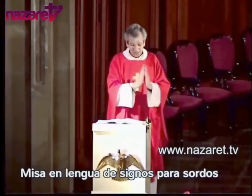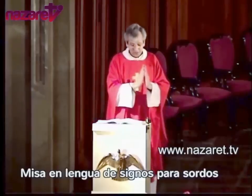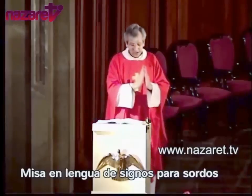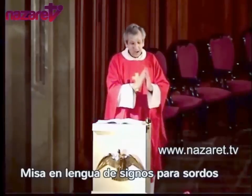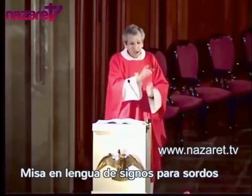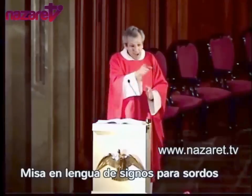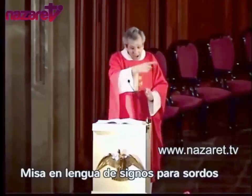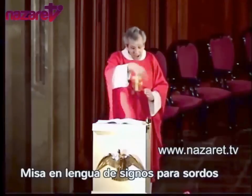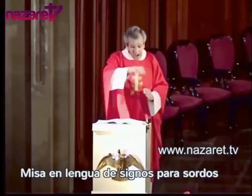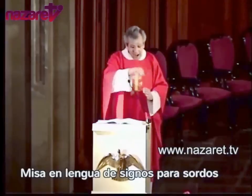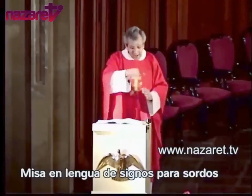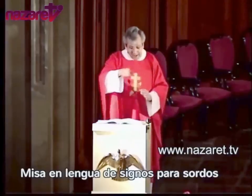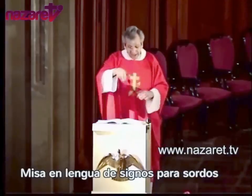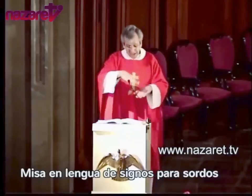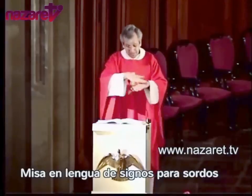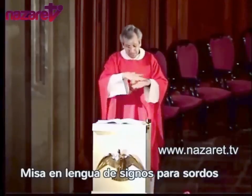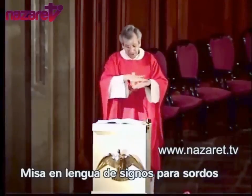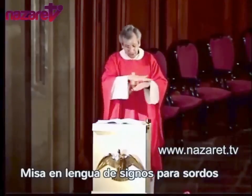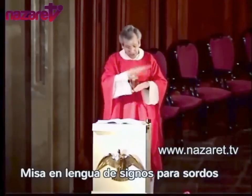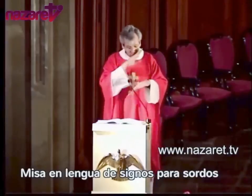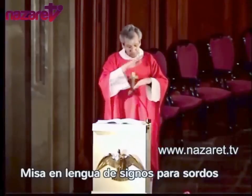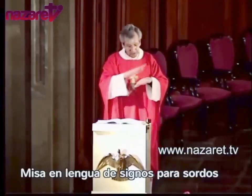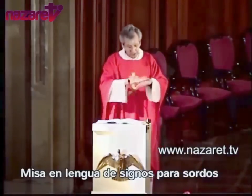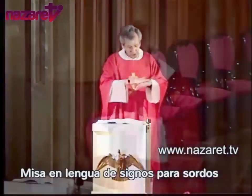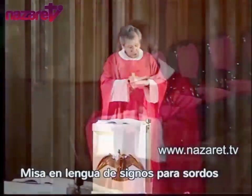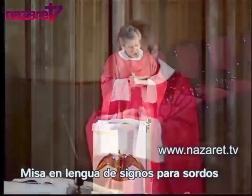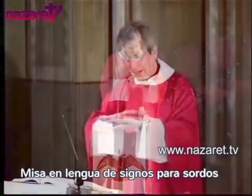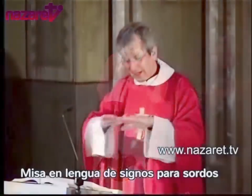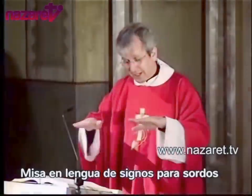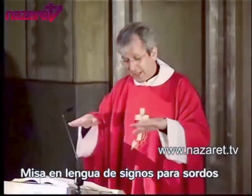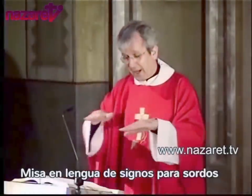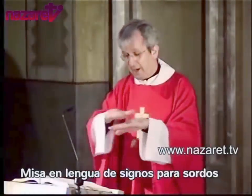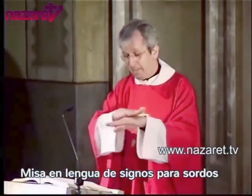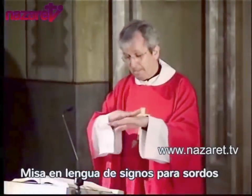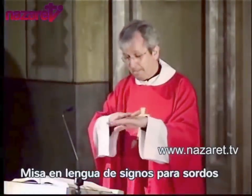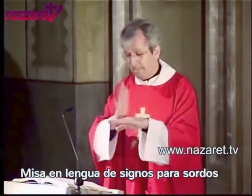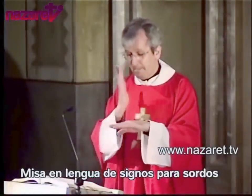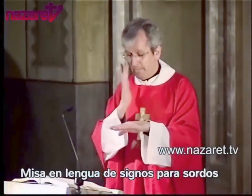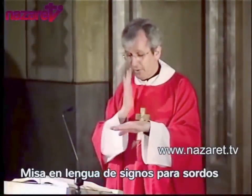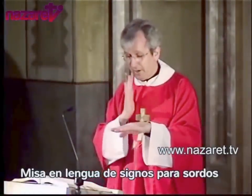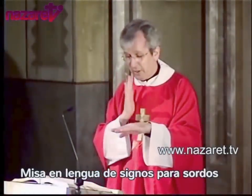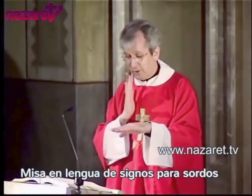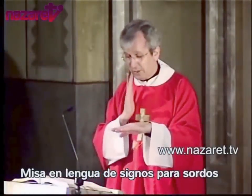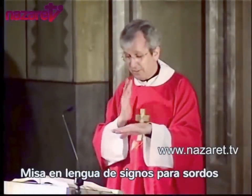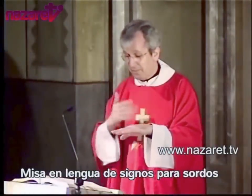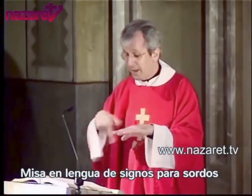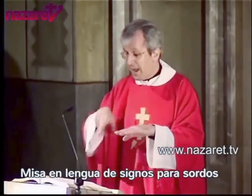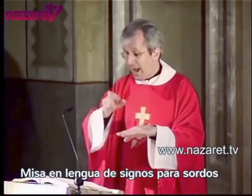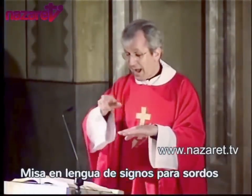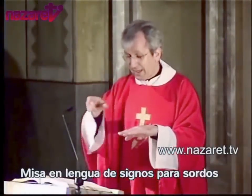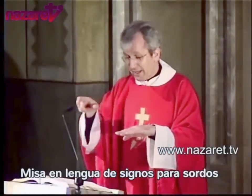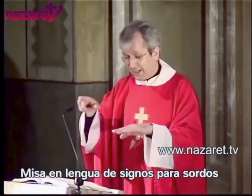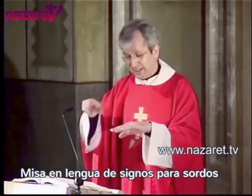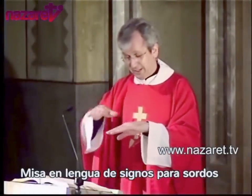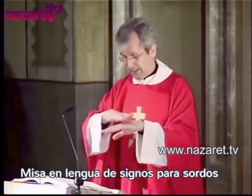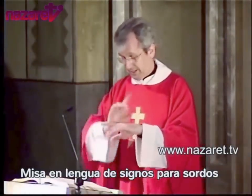Santo. A quienes perdonéis los pecados, les quedarán perdonados.